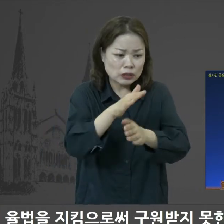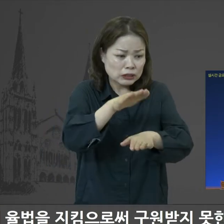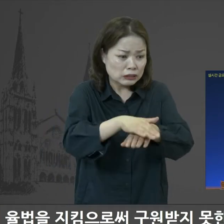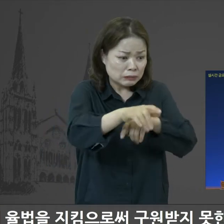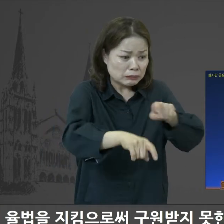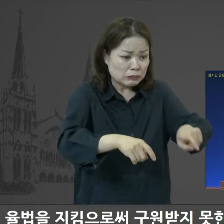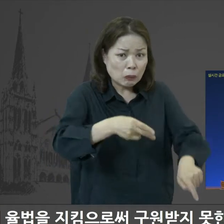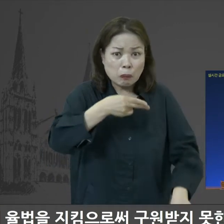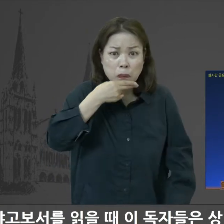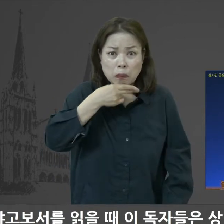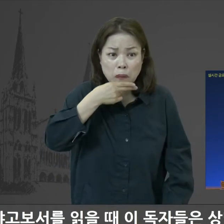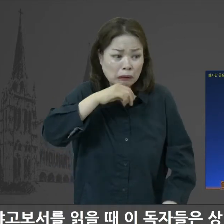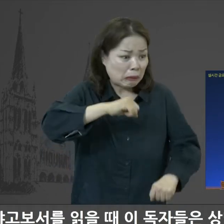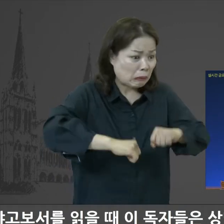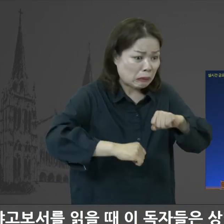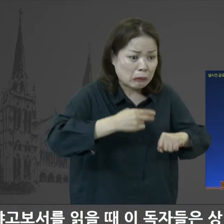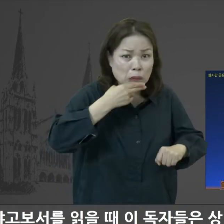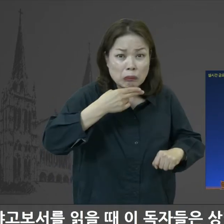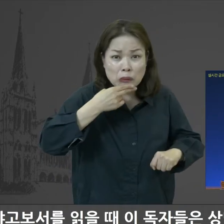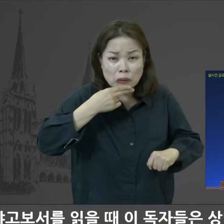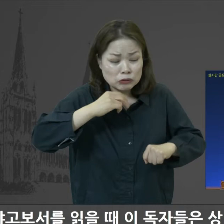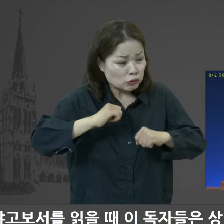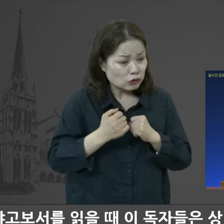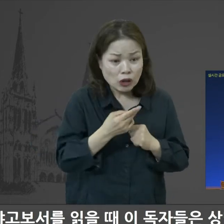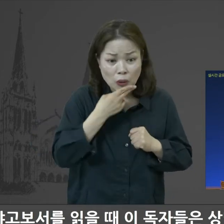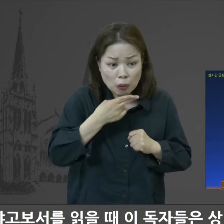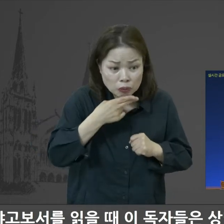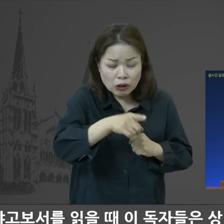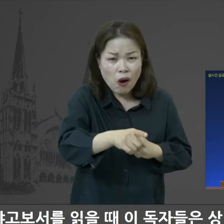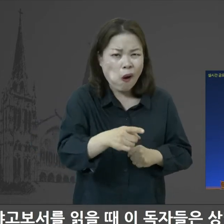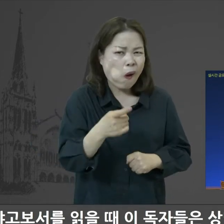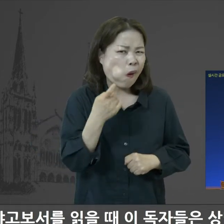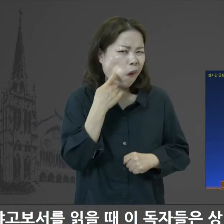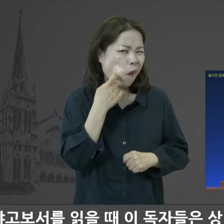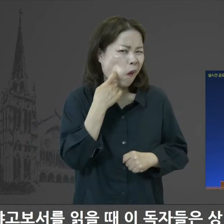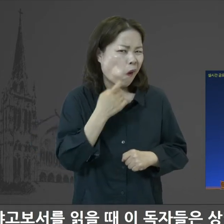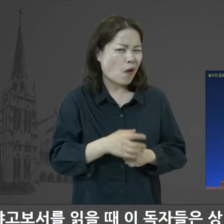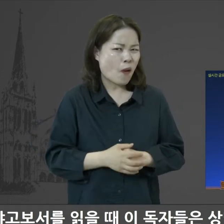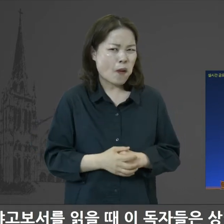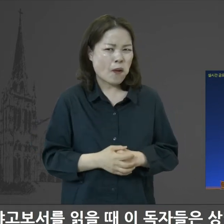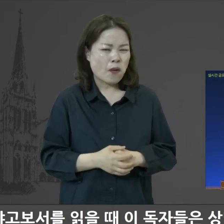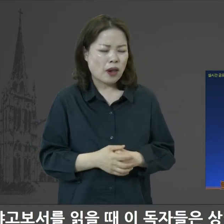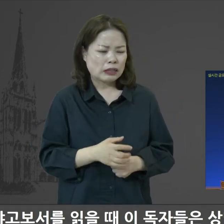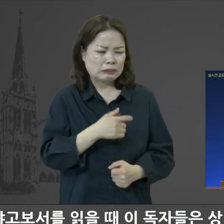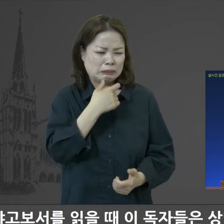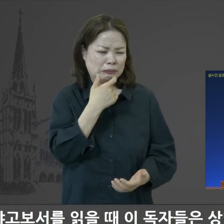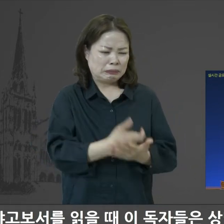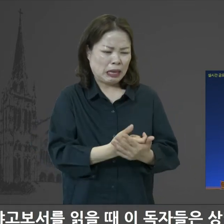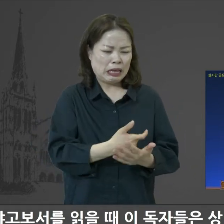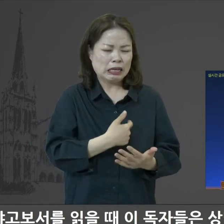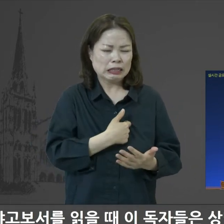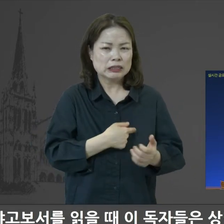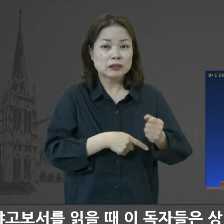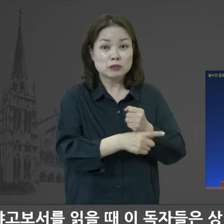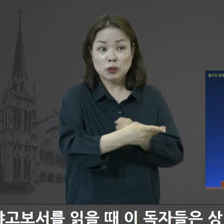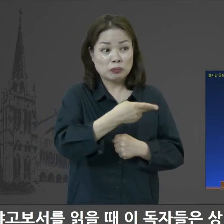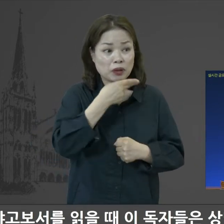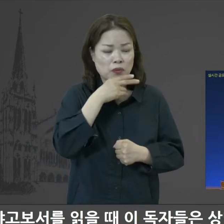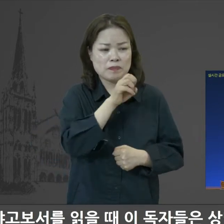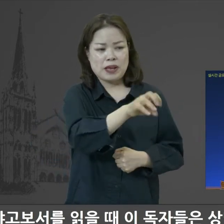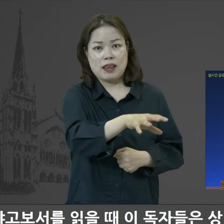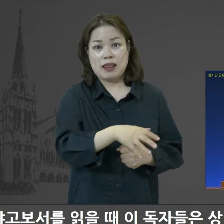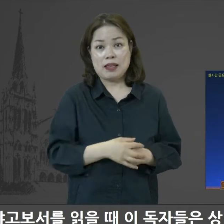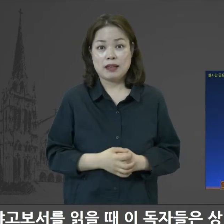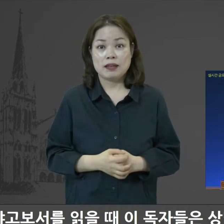행함이 없는 거, 이거 거짓된 거다, 이거 속이는 거다, 이거 별 의미 없는 신앙생활이다, 이렇게 강조해주고 있는 것이죠.